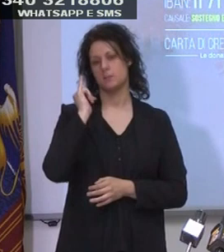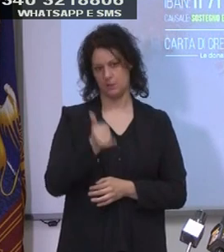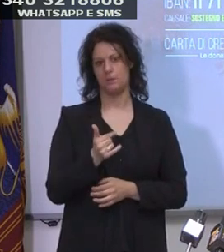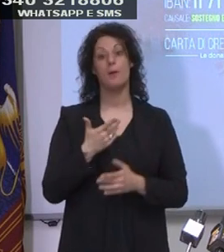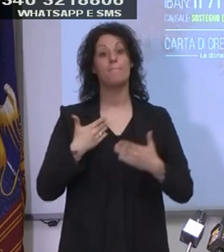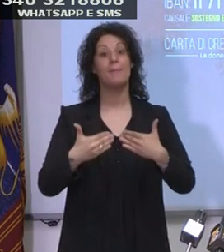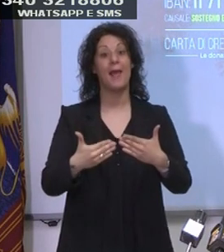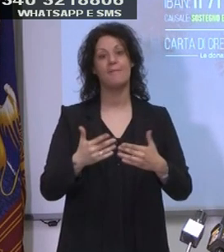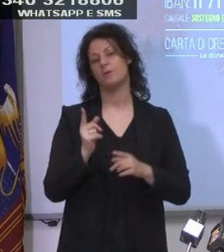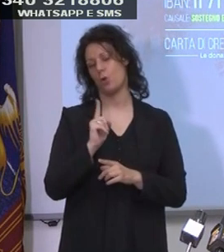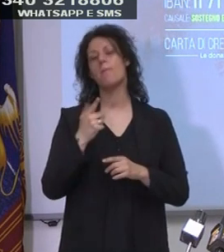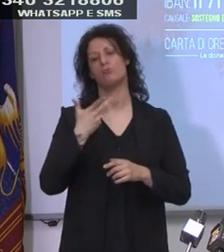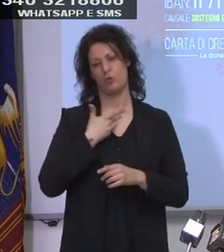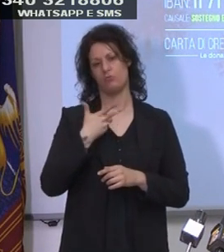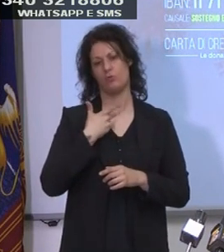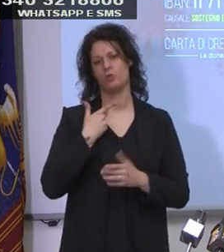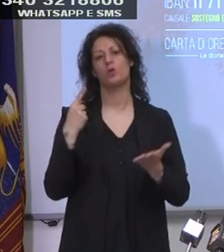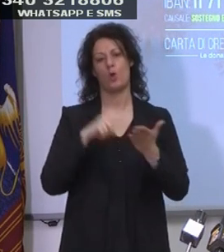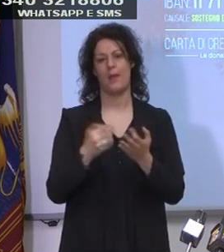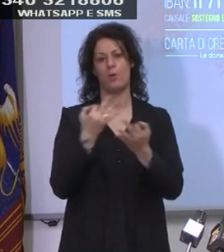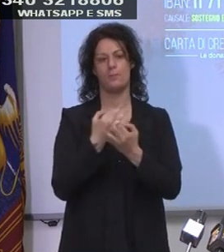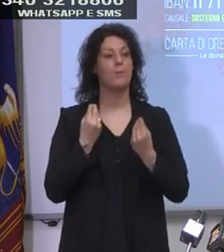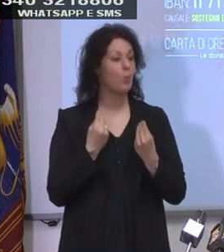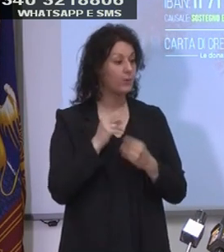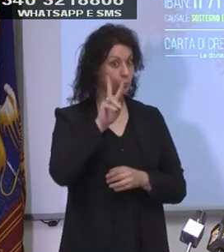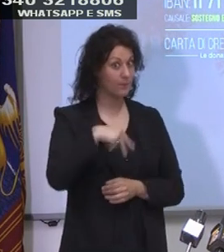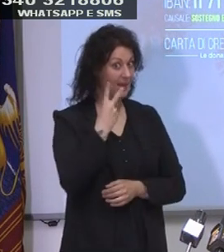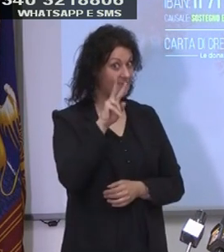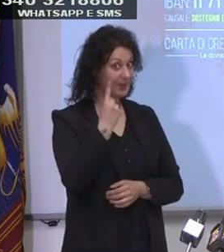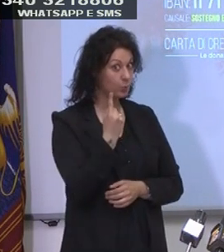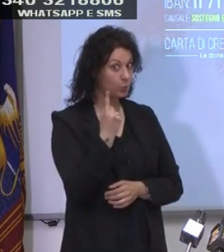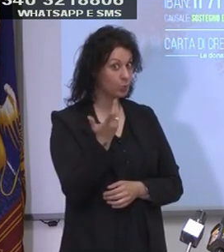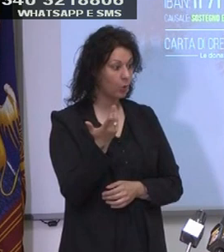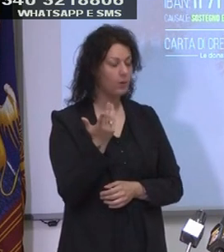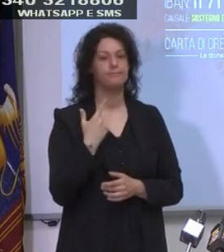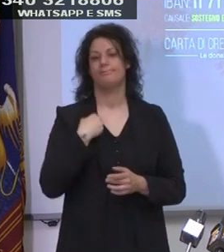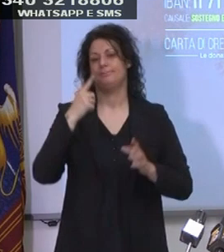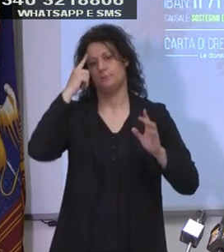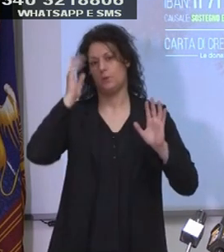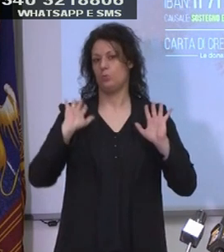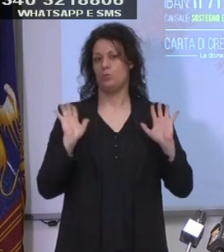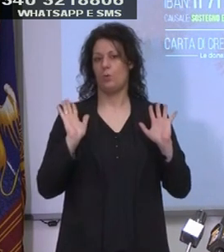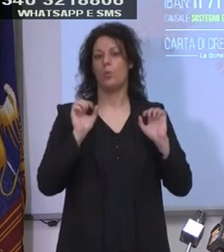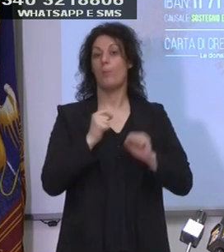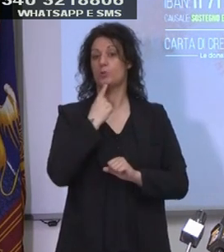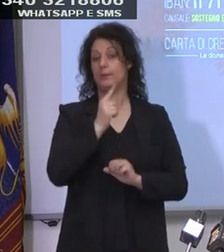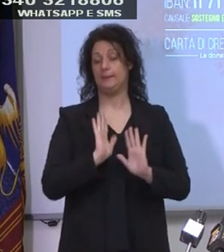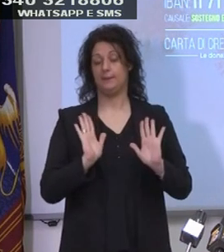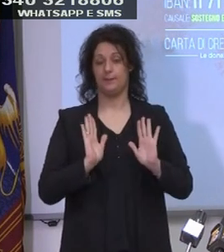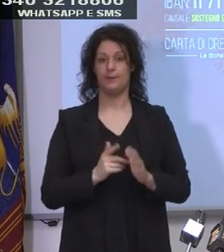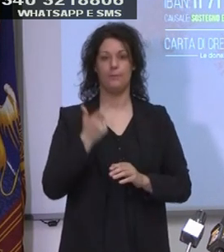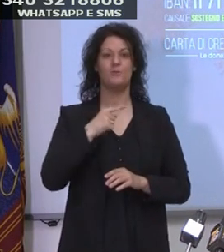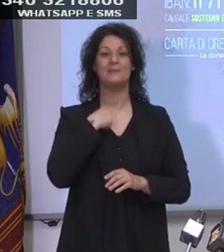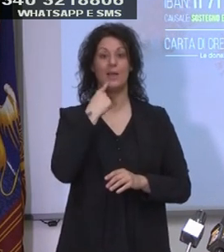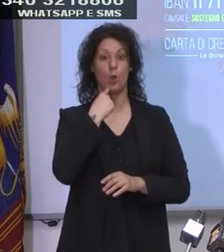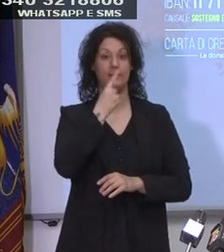Ok, 2021 o sempre? Ah, non te lo so dire, perché l'ultima volta che ho parlato di un virus mi hanno detto che andavo a parlare dei virus.